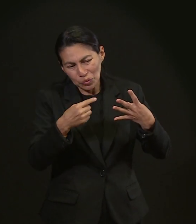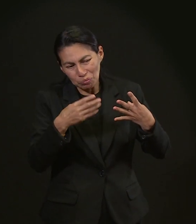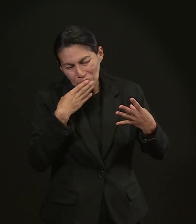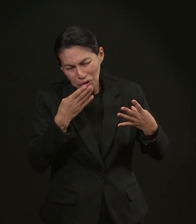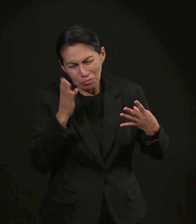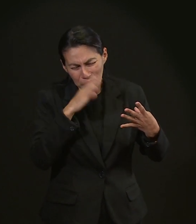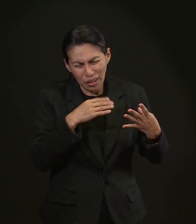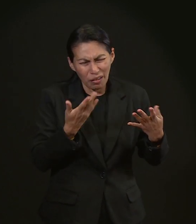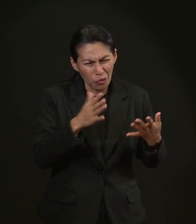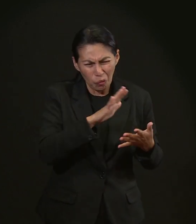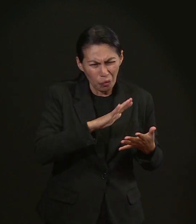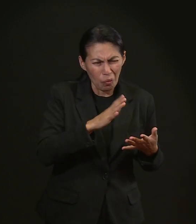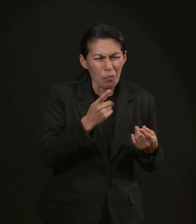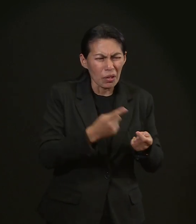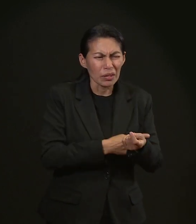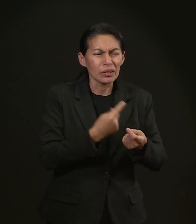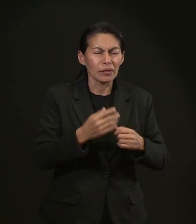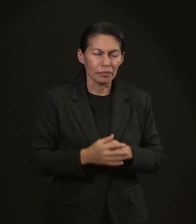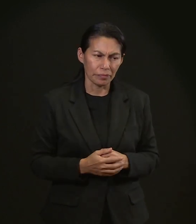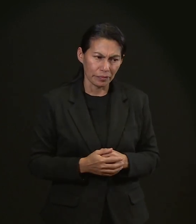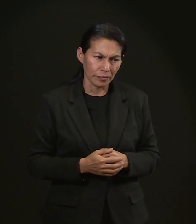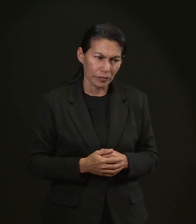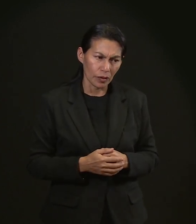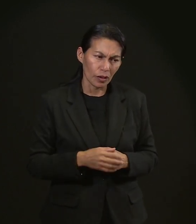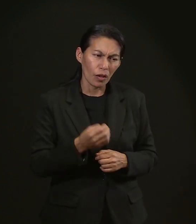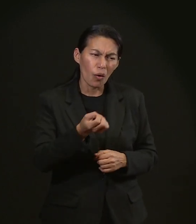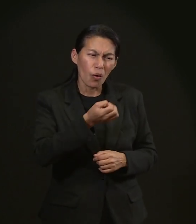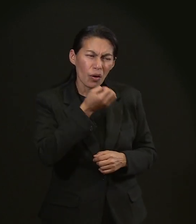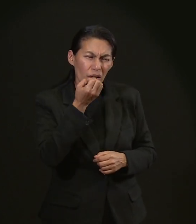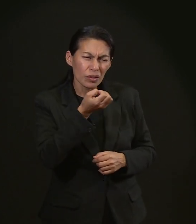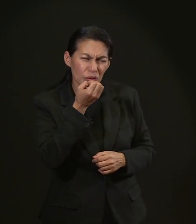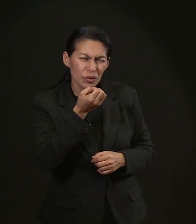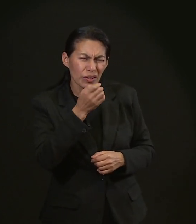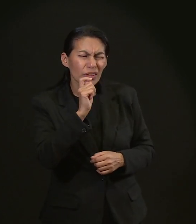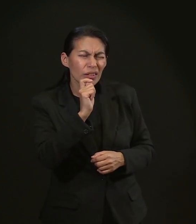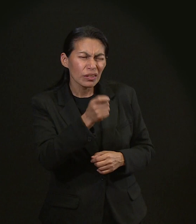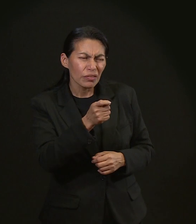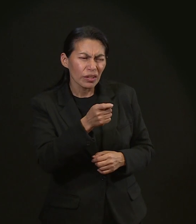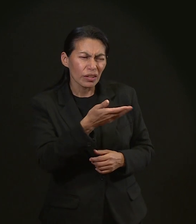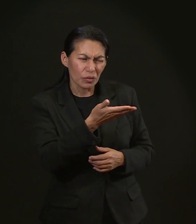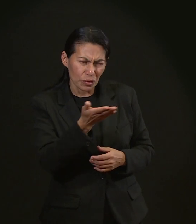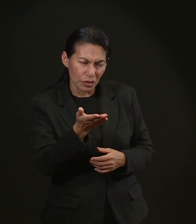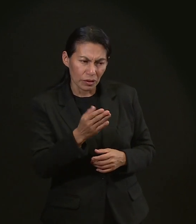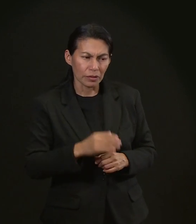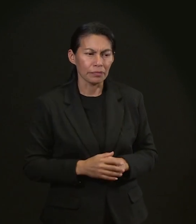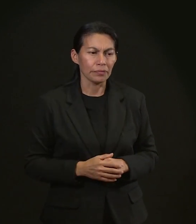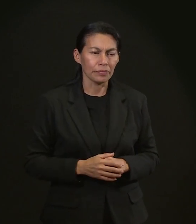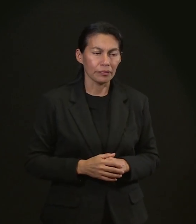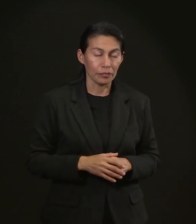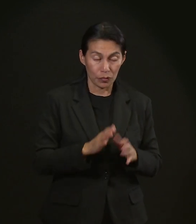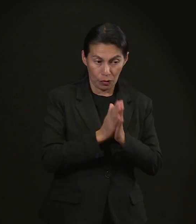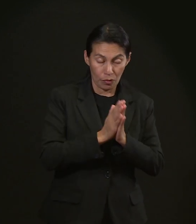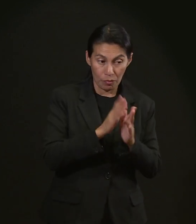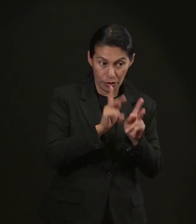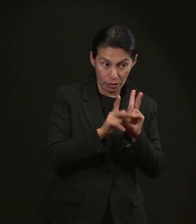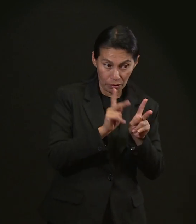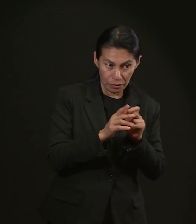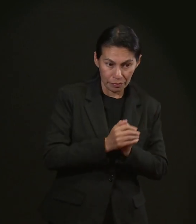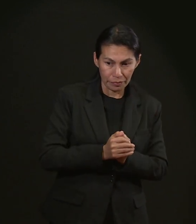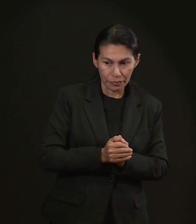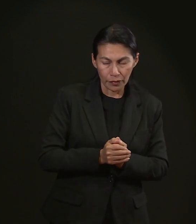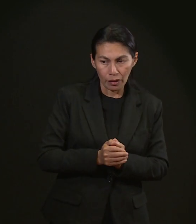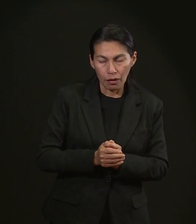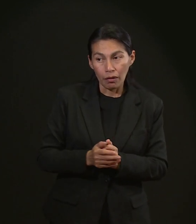mezcla de todo eso qué papel ha jugado la oración que ha llegado a ser la oración para ustedes puede